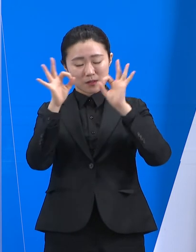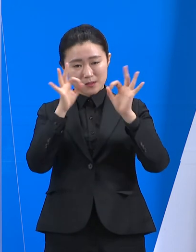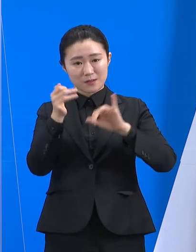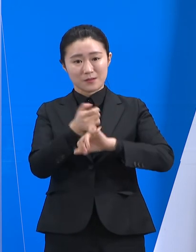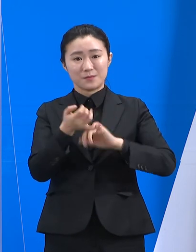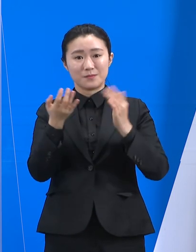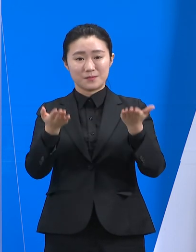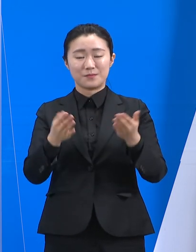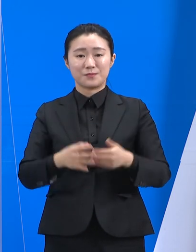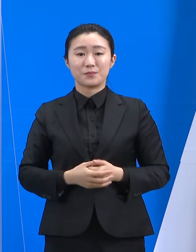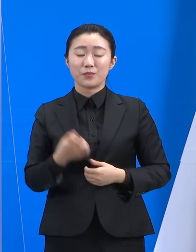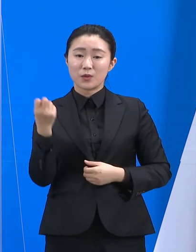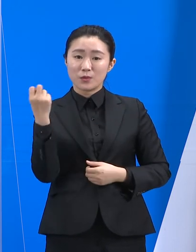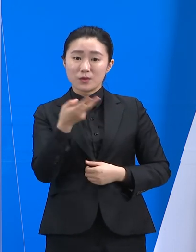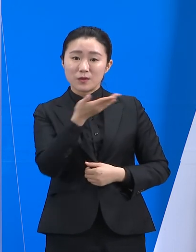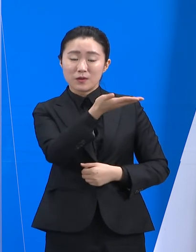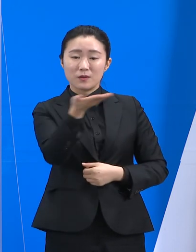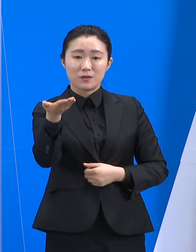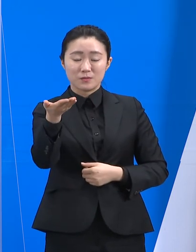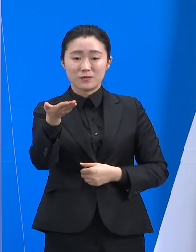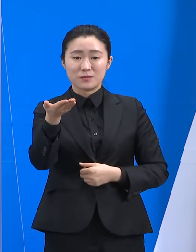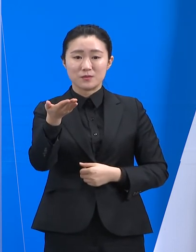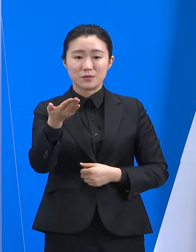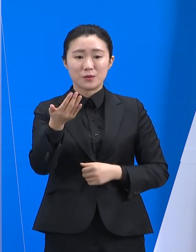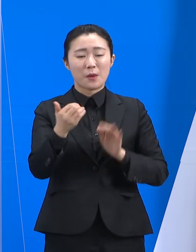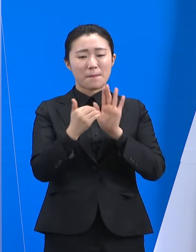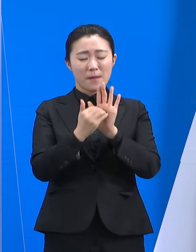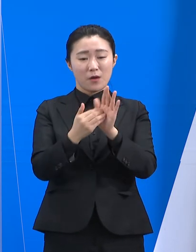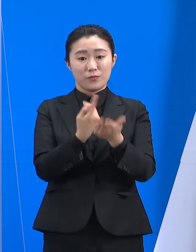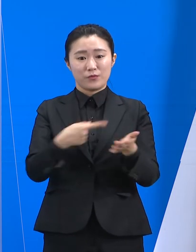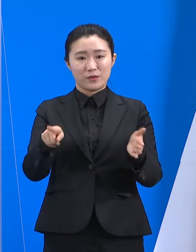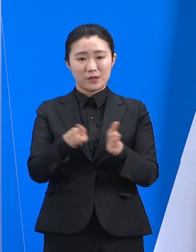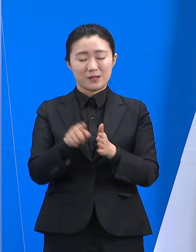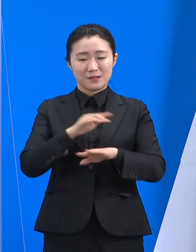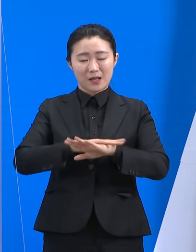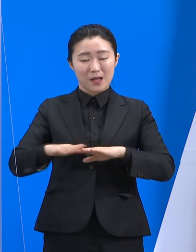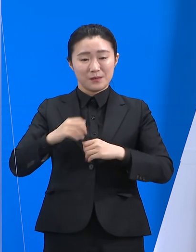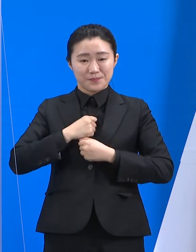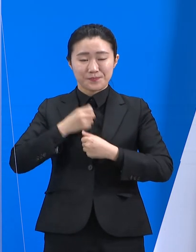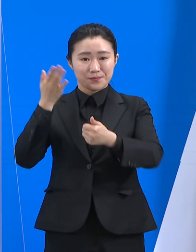유지하면서 일상의 방역수칙을 꾸준히 실천해 주십시오. 감사합니다.